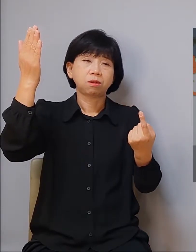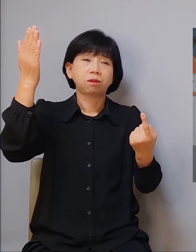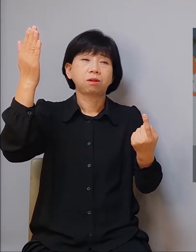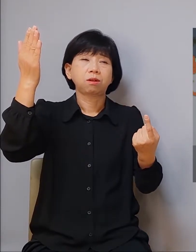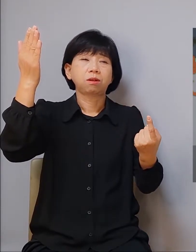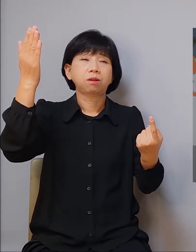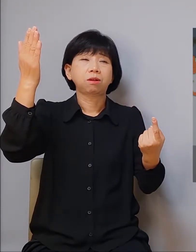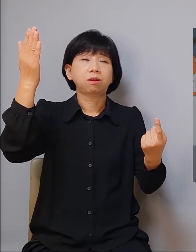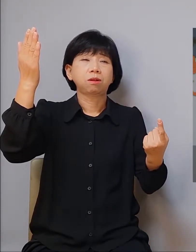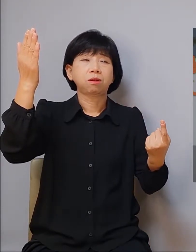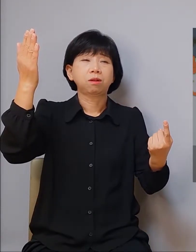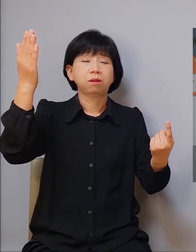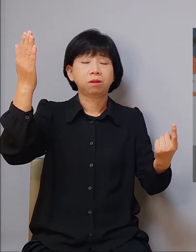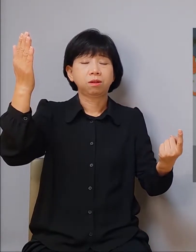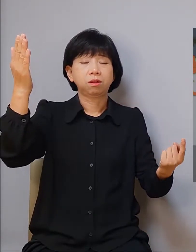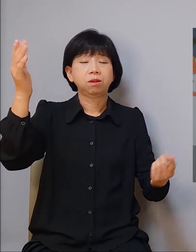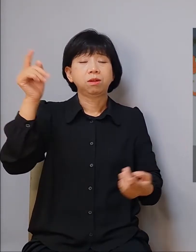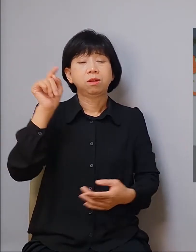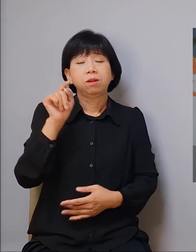떠나서